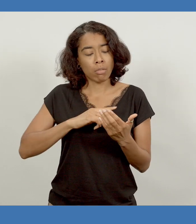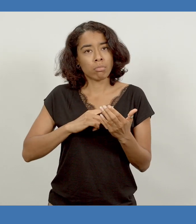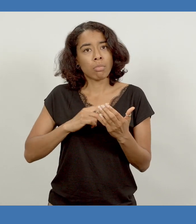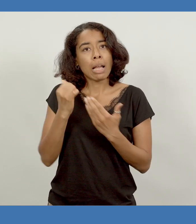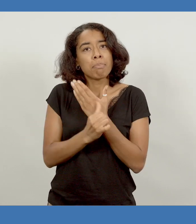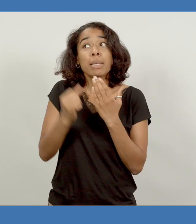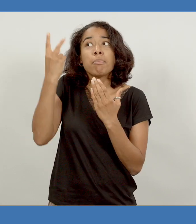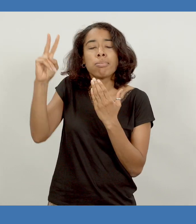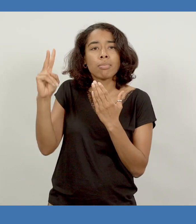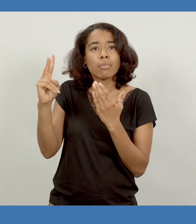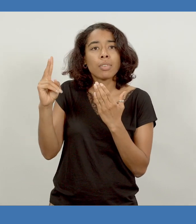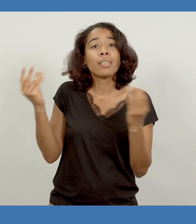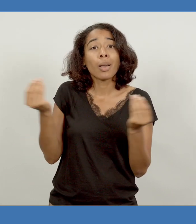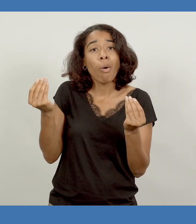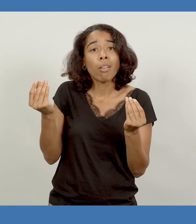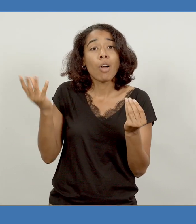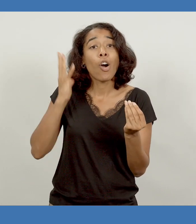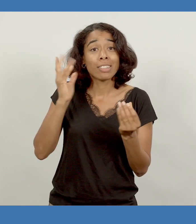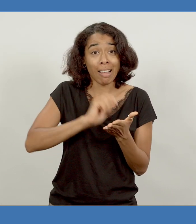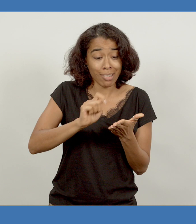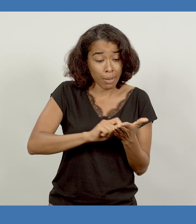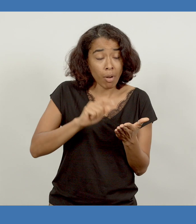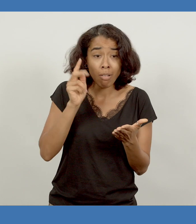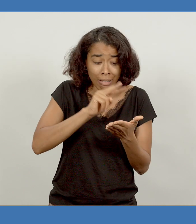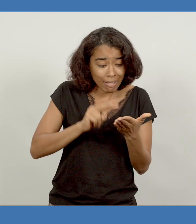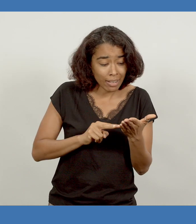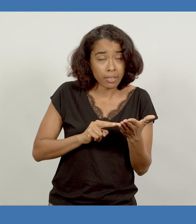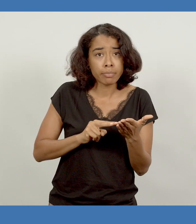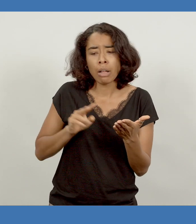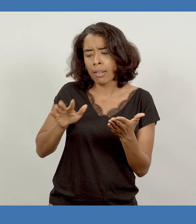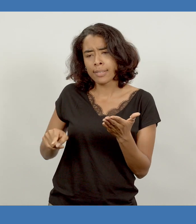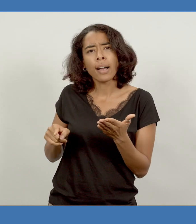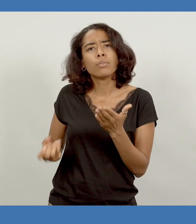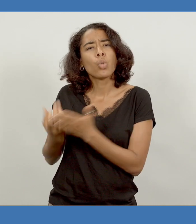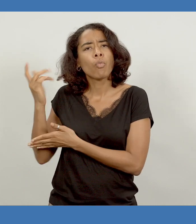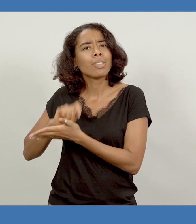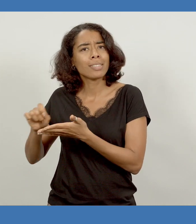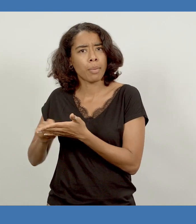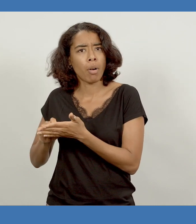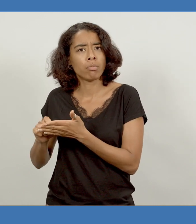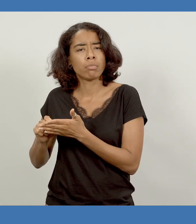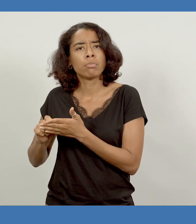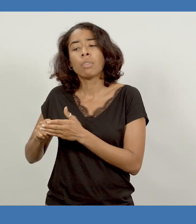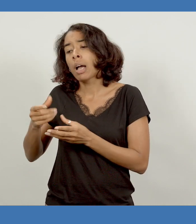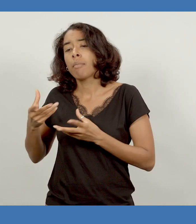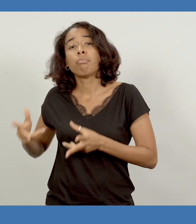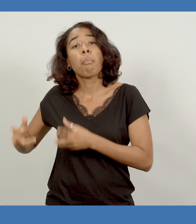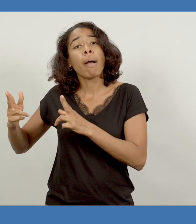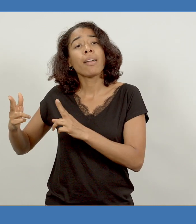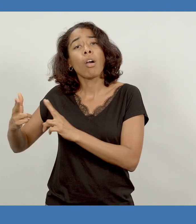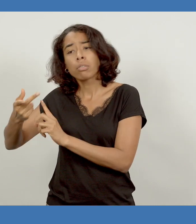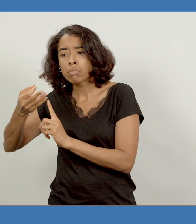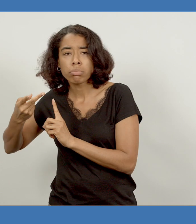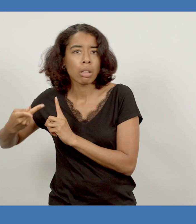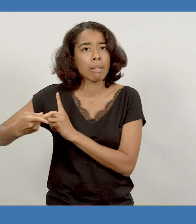lue. Devrions nous souvenir que ce que nous appelons aujourd'hui Nouveau Testament était en cours de rédaction pendant la